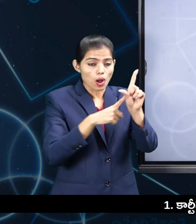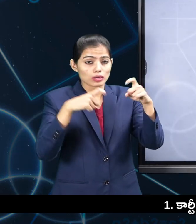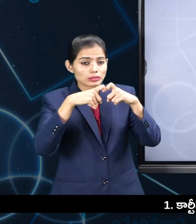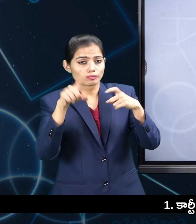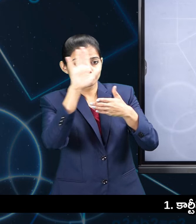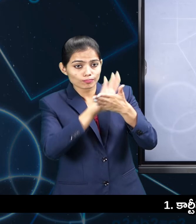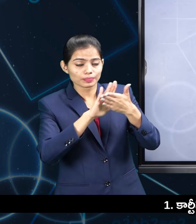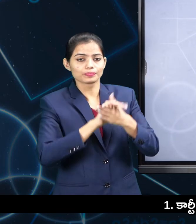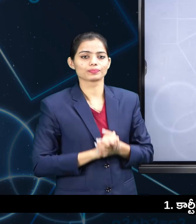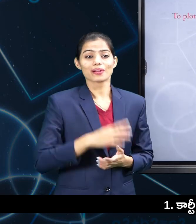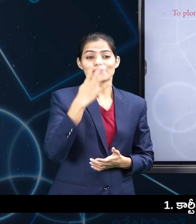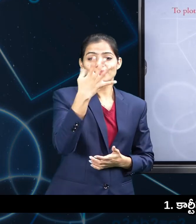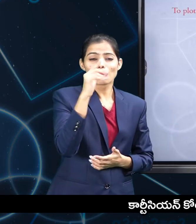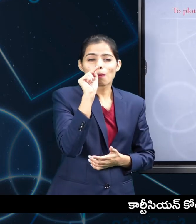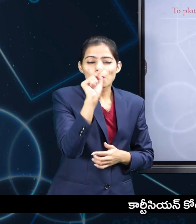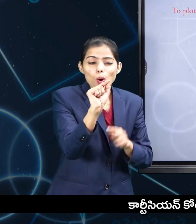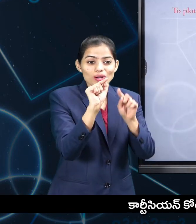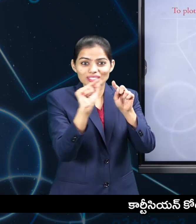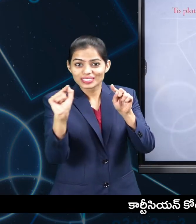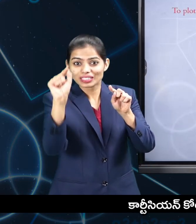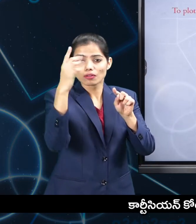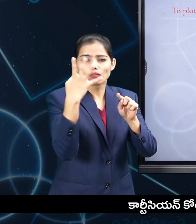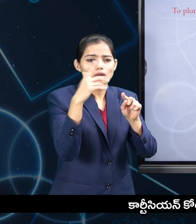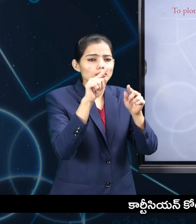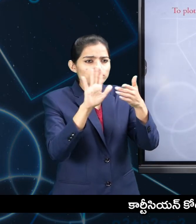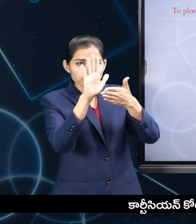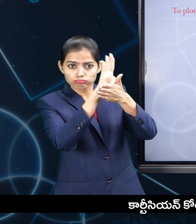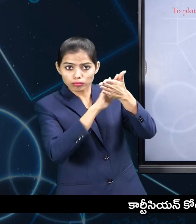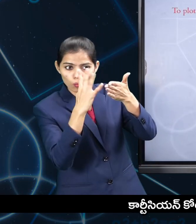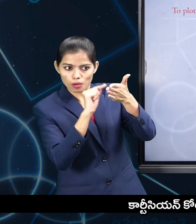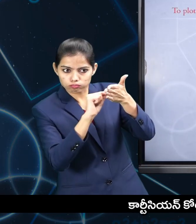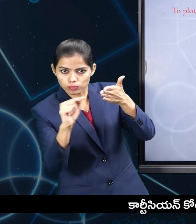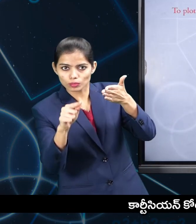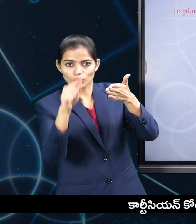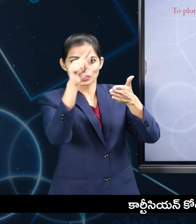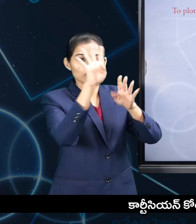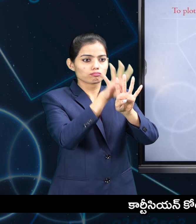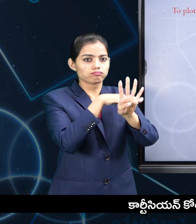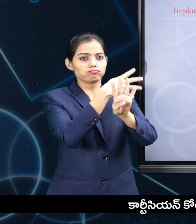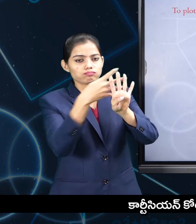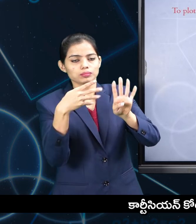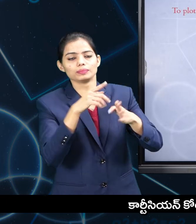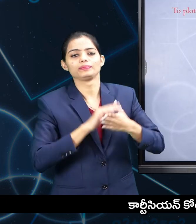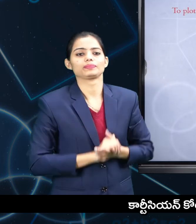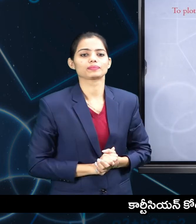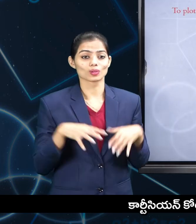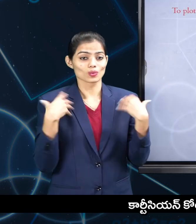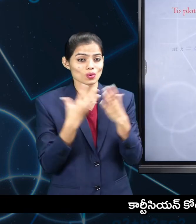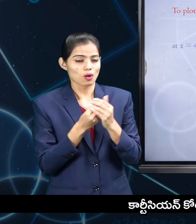ప్లేన్లో ప్లాంటింగ్ పాయింట్లు. కార్టీసియన్ కోఆర్డినేట్ ప్లేన్లో పాయింట్లను 4, 5 ఫ్లాట్